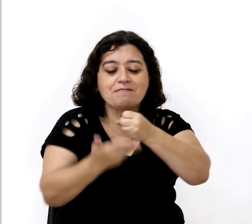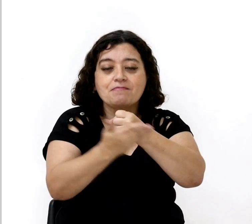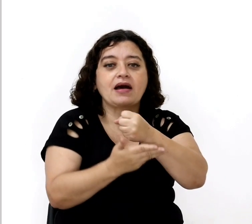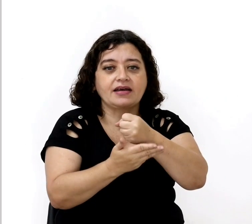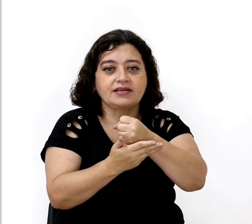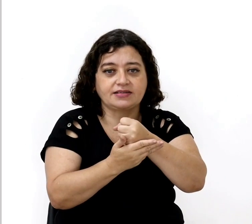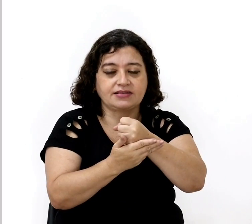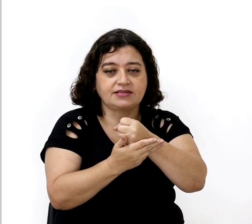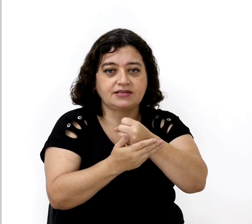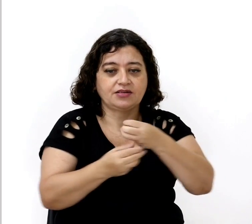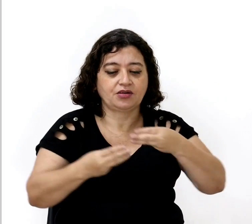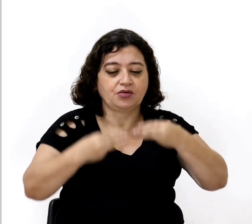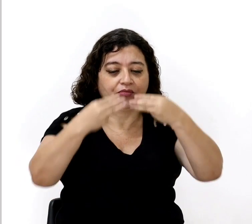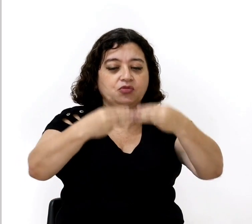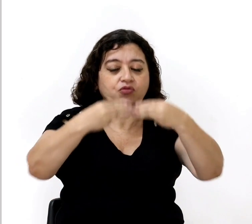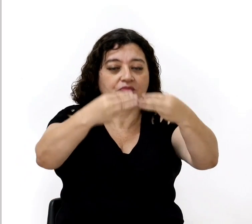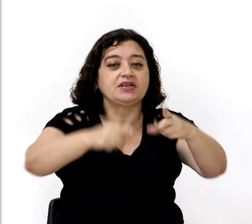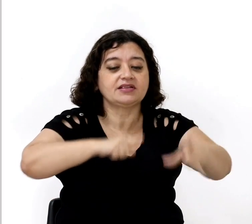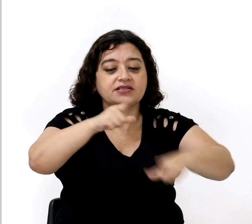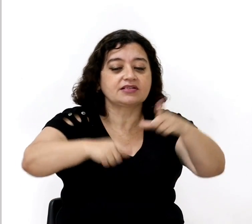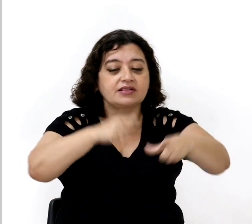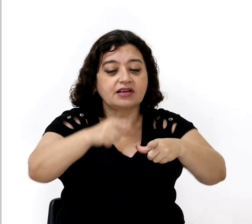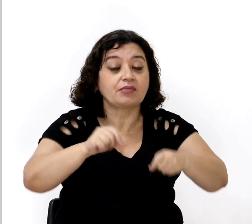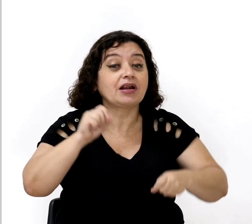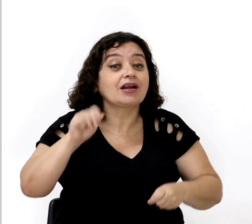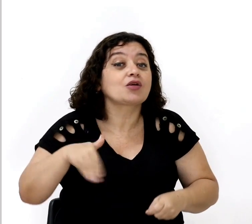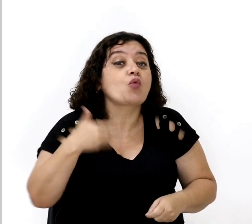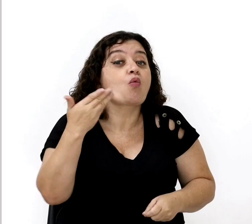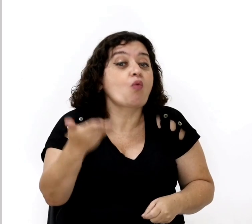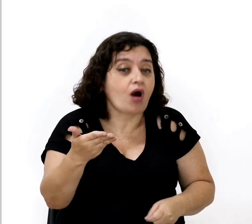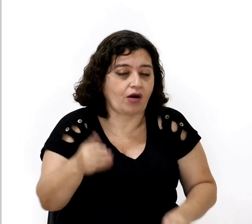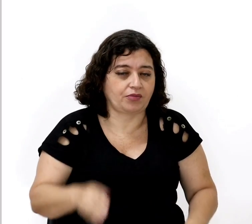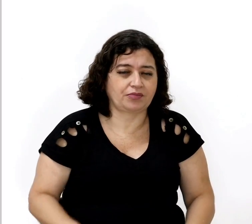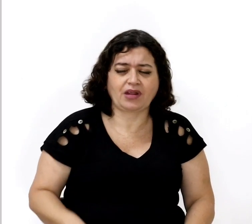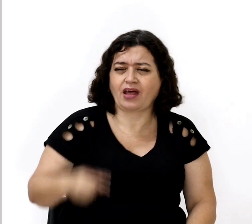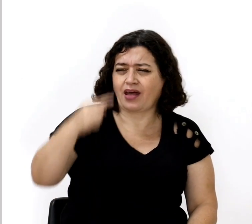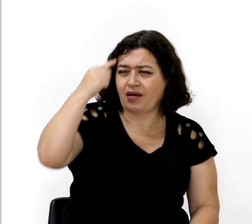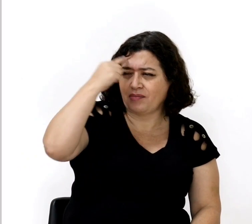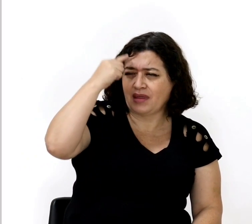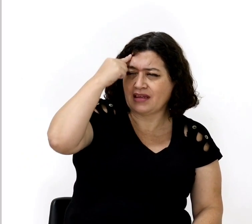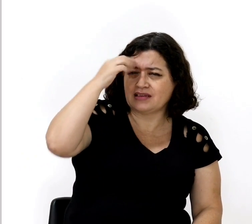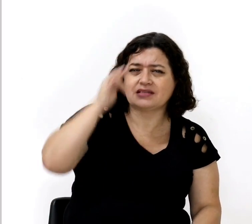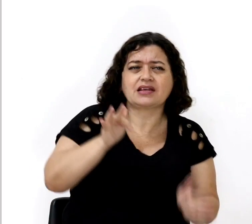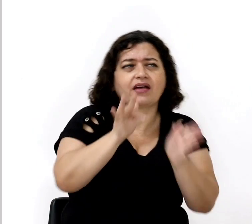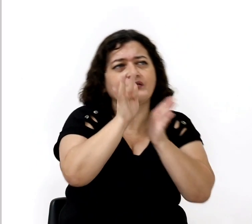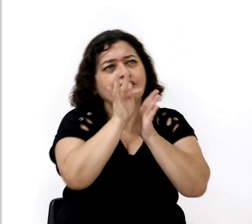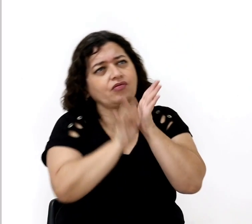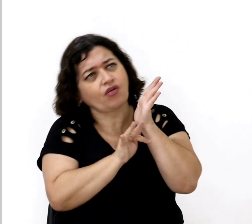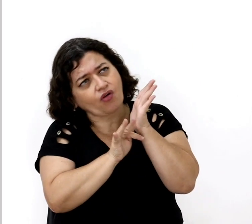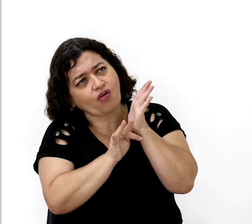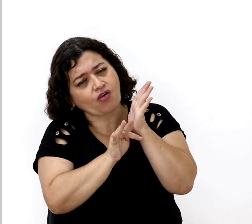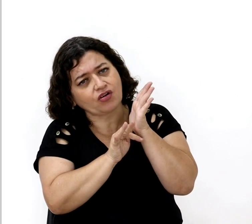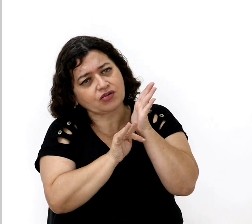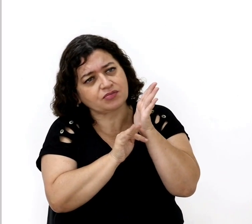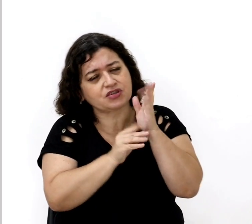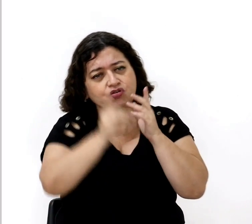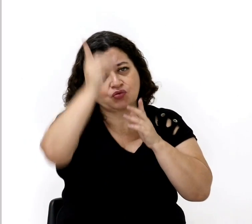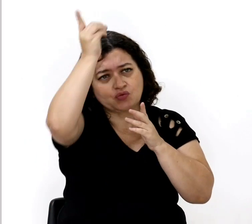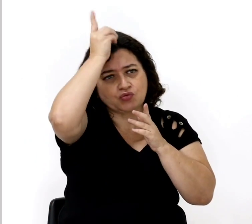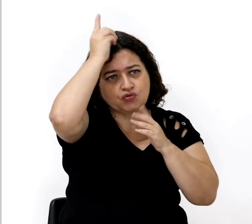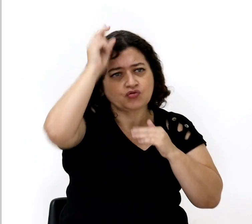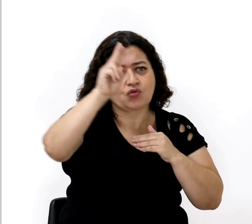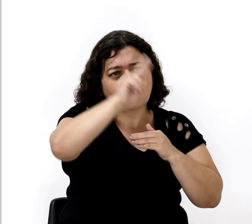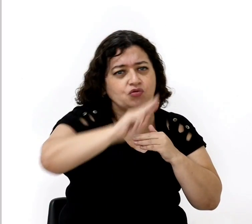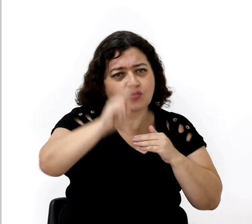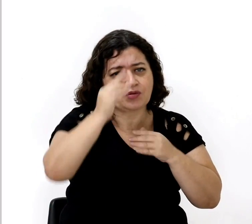a atuação nos ministérios? Devemos pensar em formas de exercermos os nossos